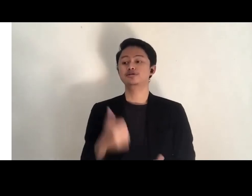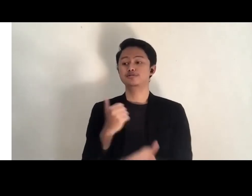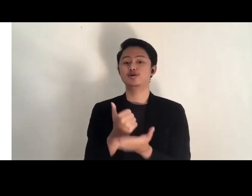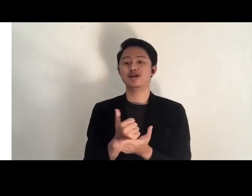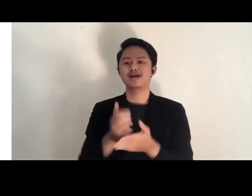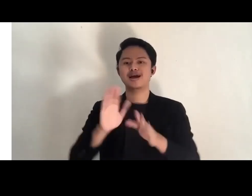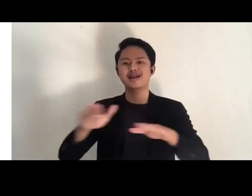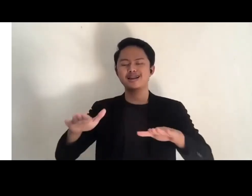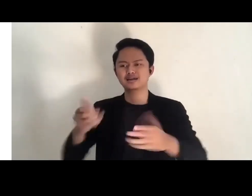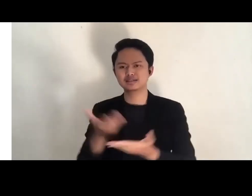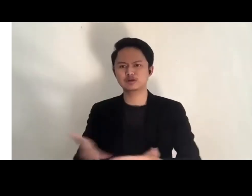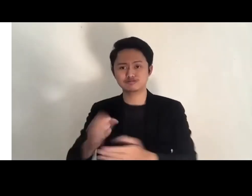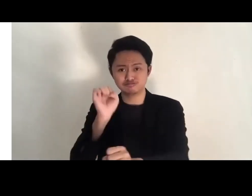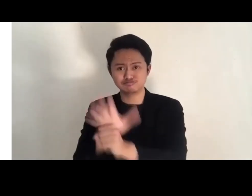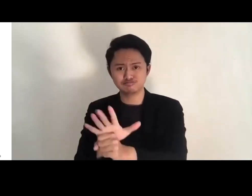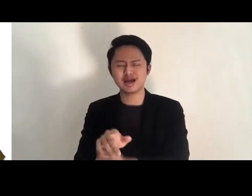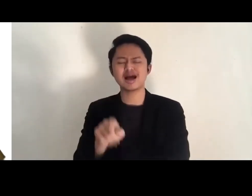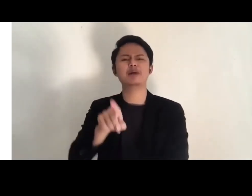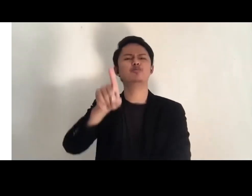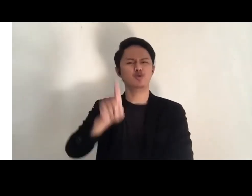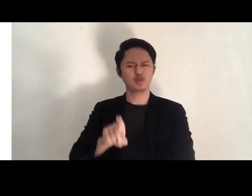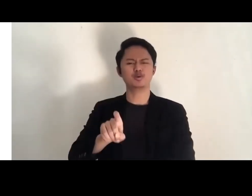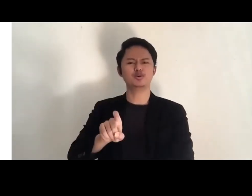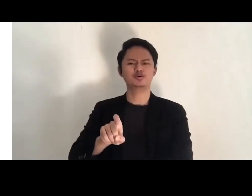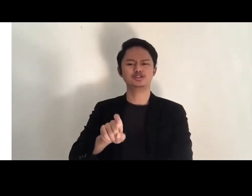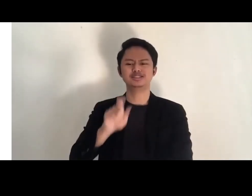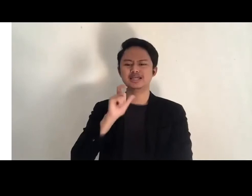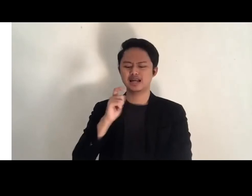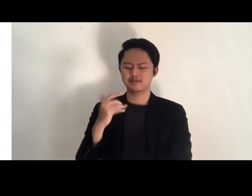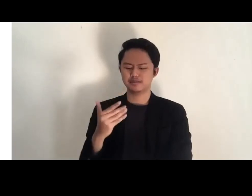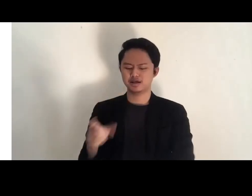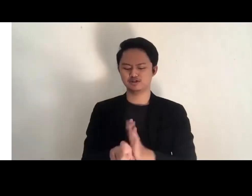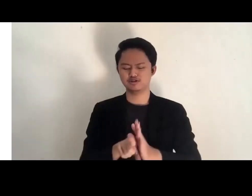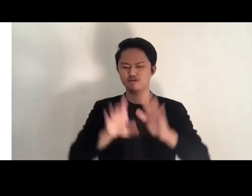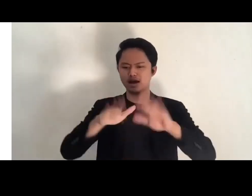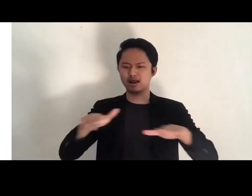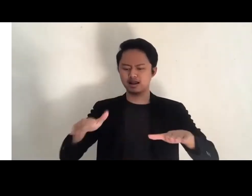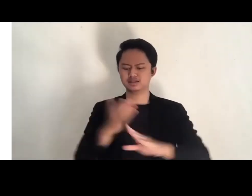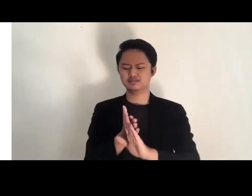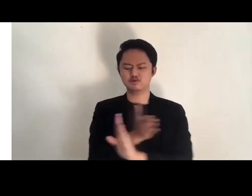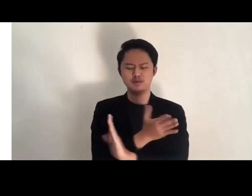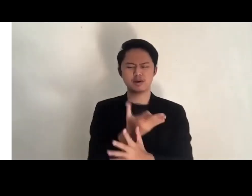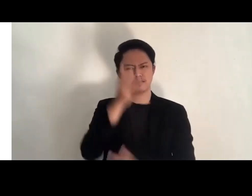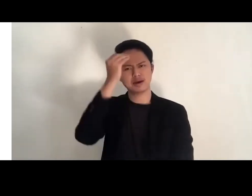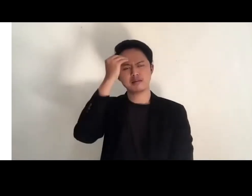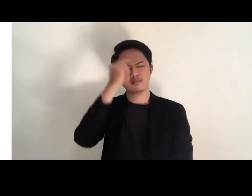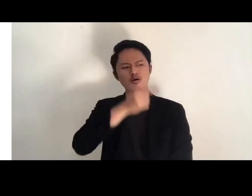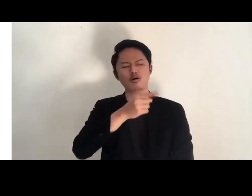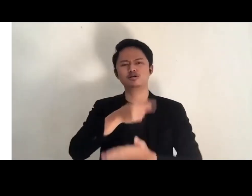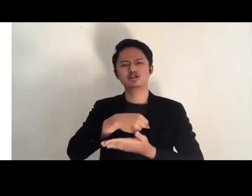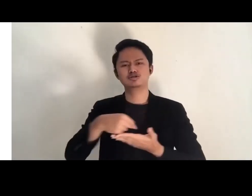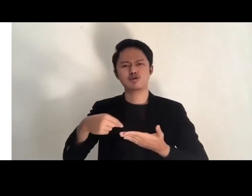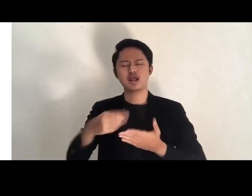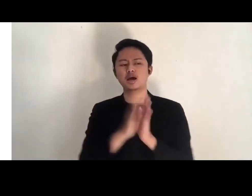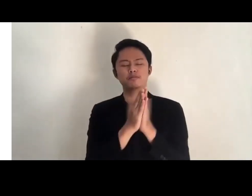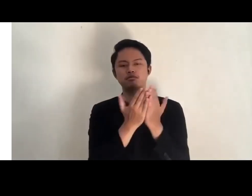anak-anak di masa pandemi saat ini, di mana dengan anak-anak sudah terlebih dahulu mengetahui bahwa di sekolah mereka ada